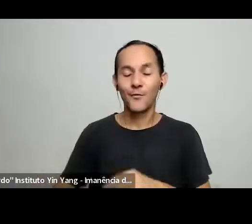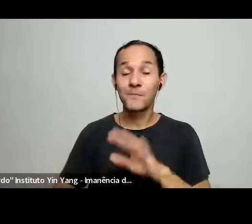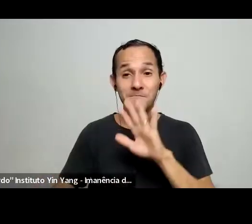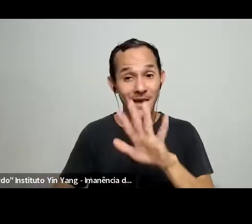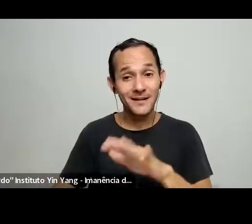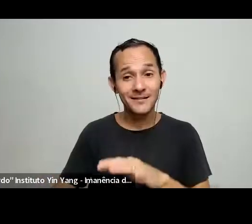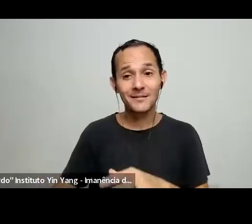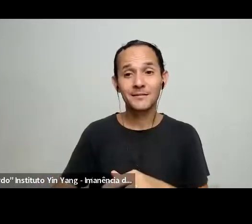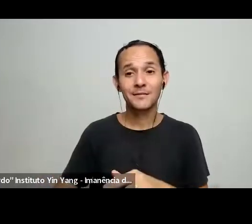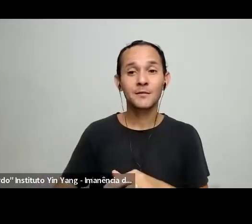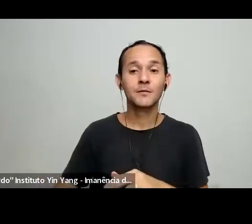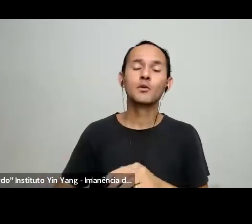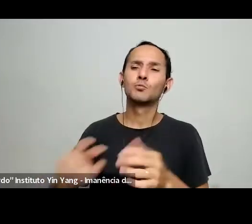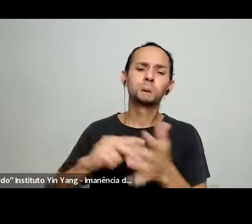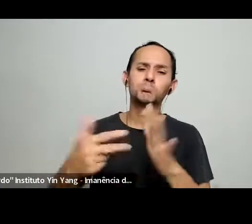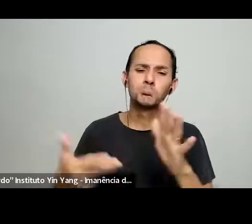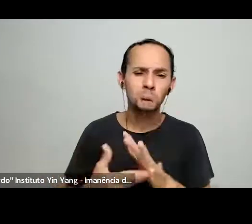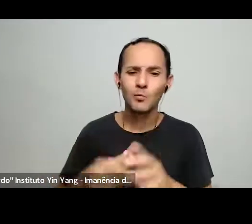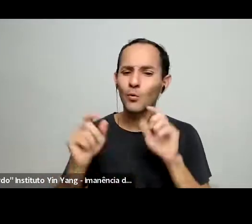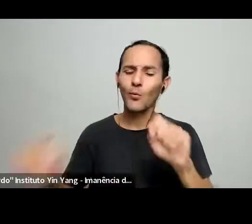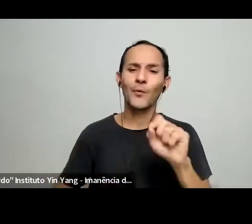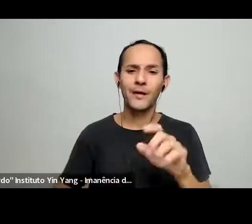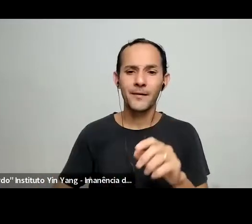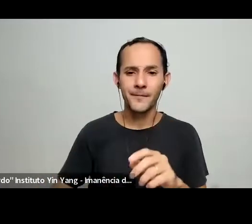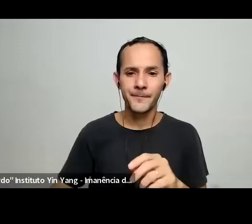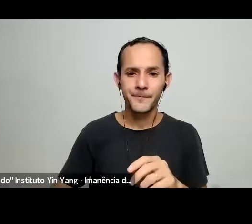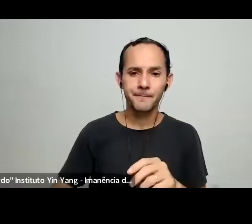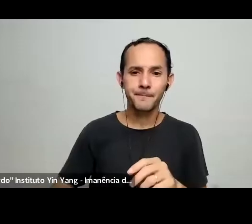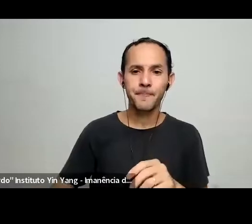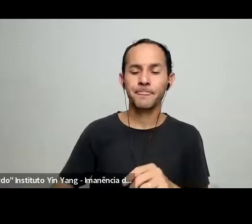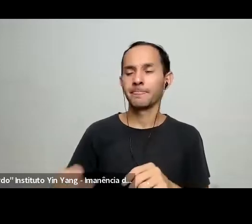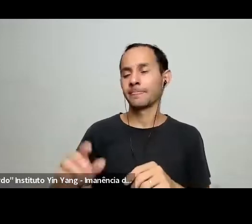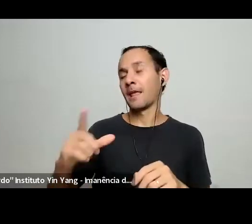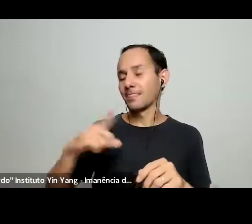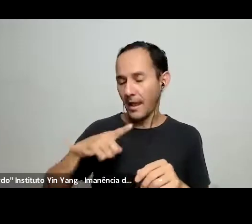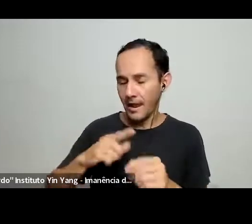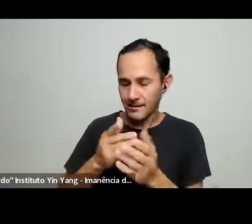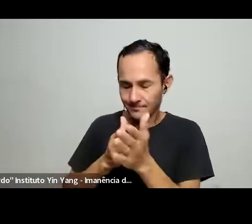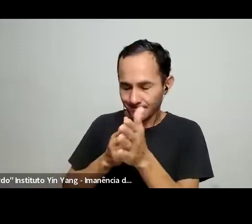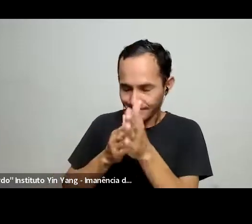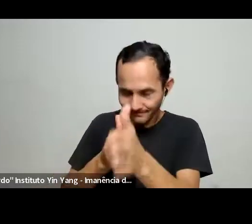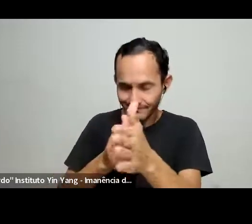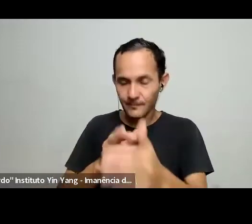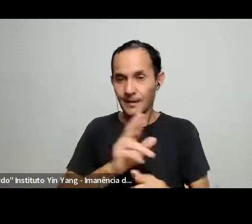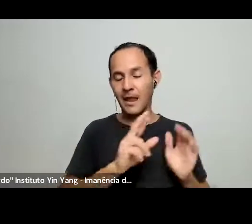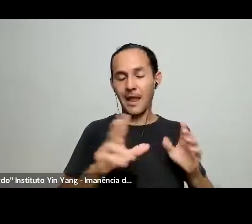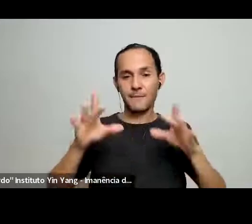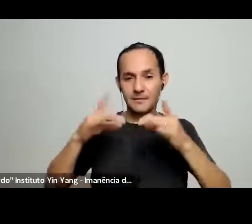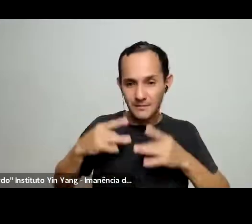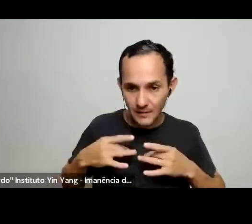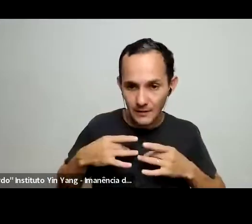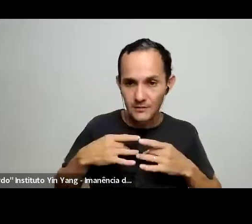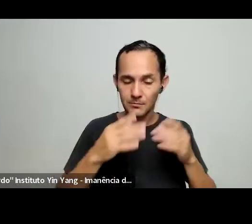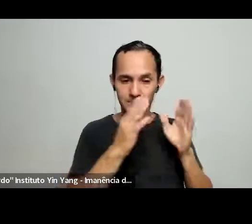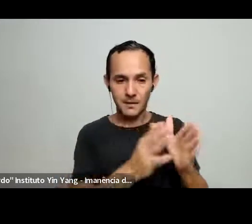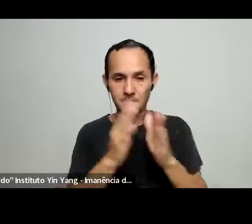mais naqueles benefícios que essa representação, seguindo esses princípios, desta maneira,